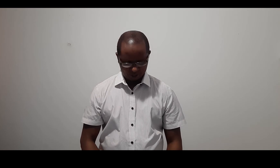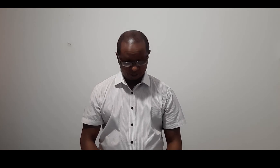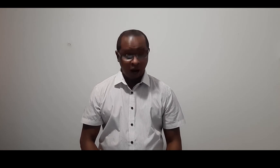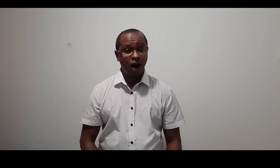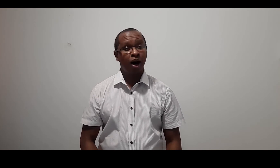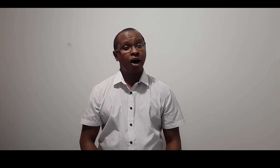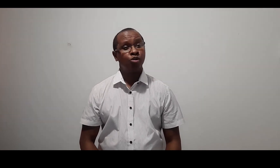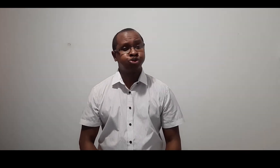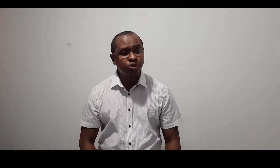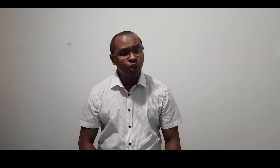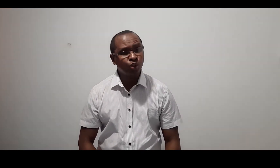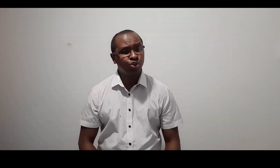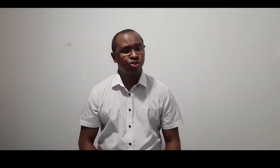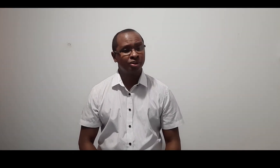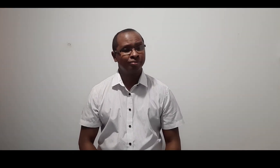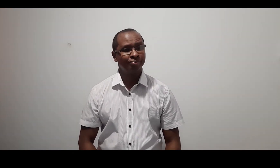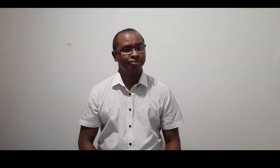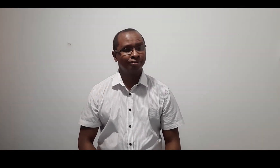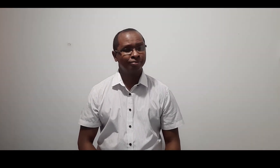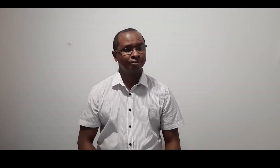na fo maloto,